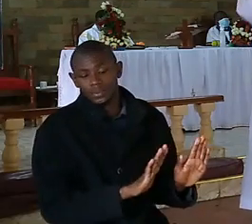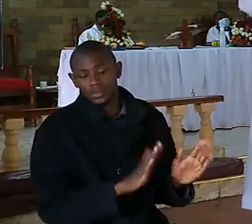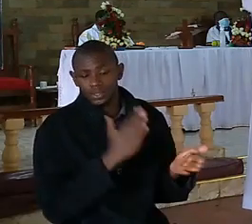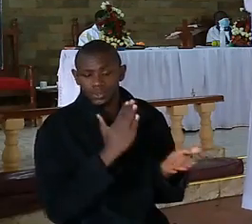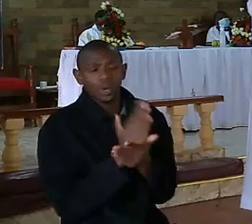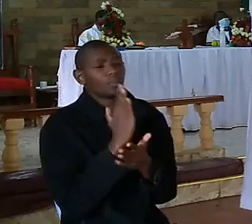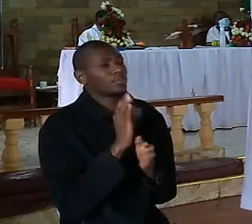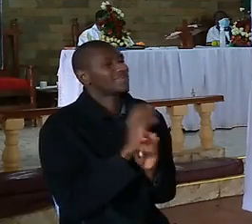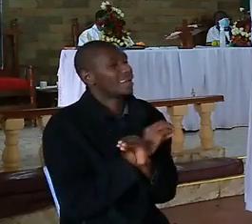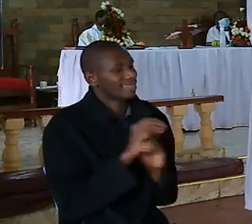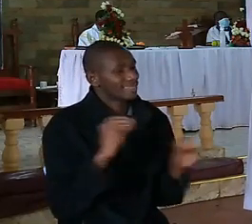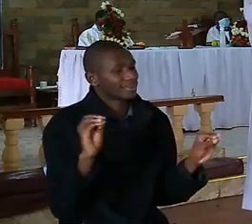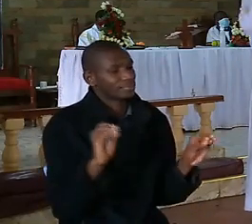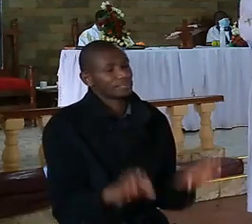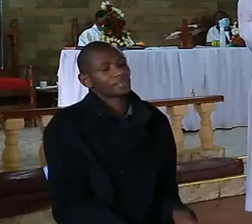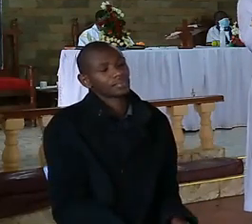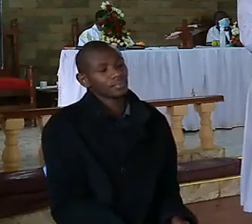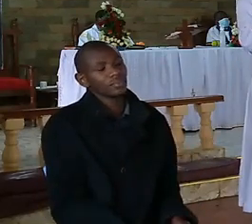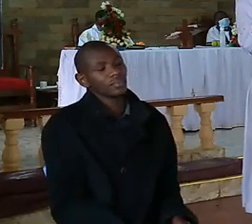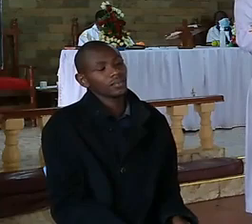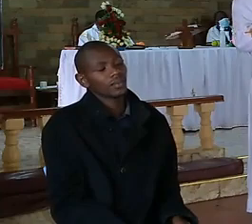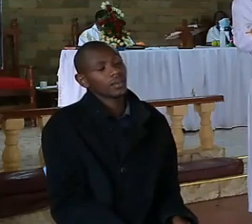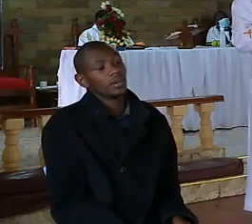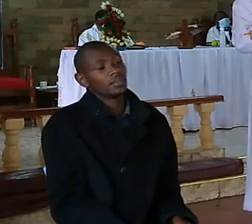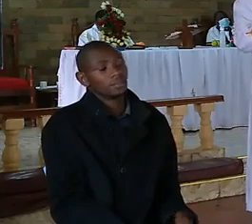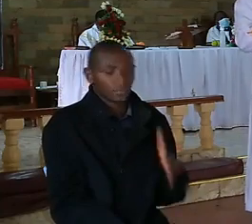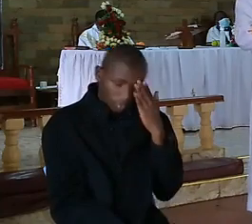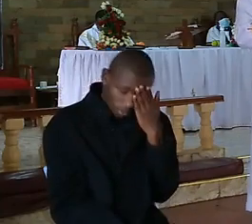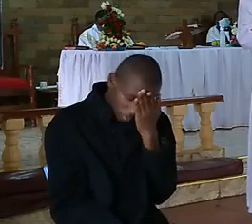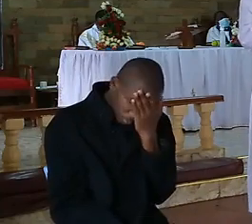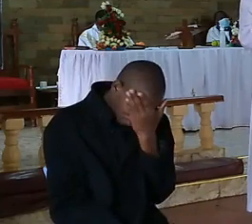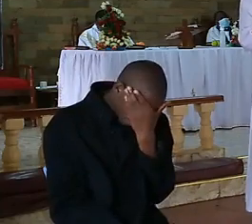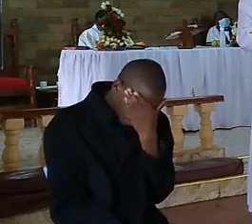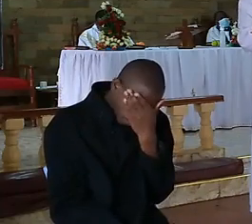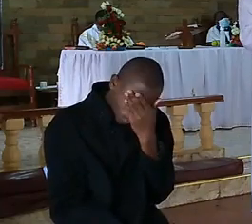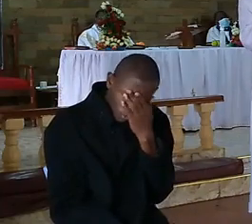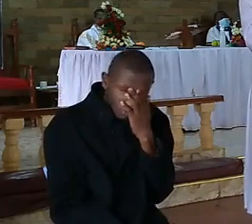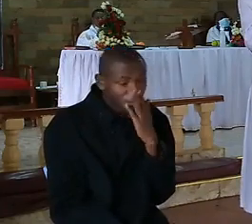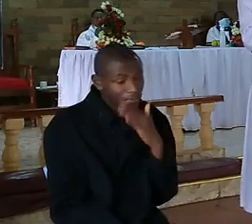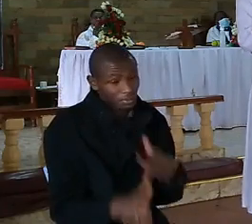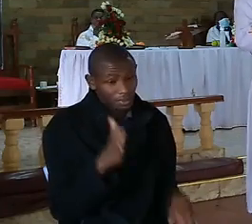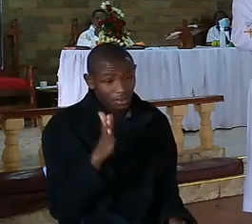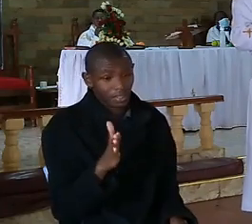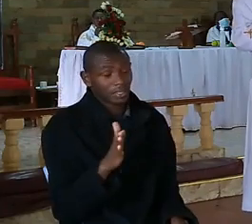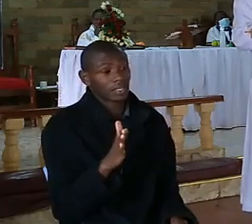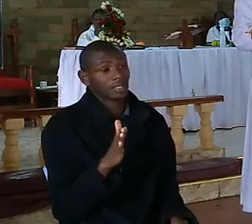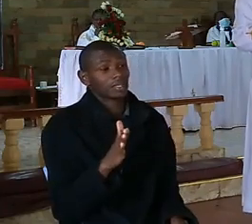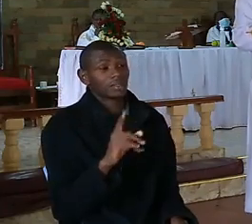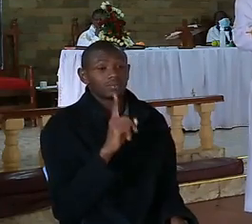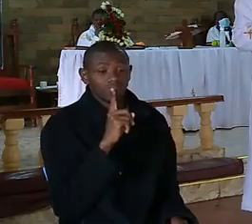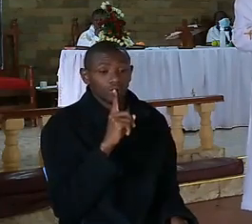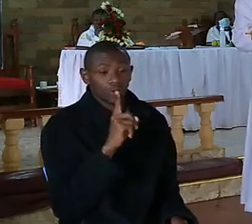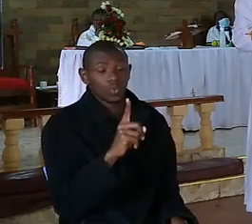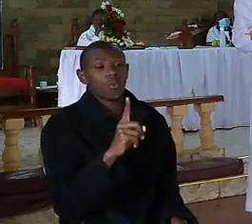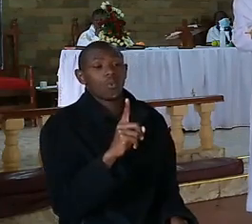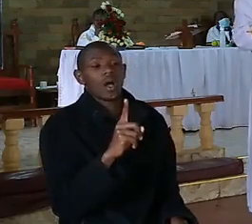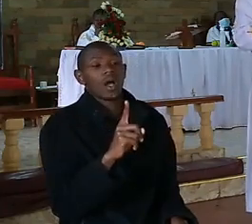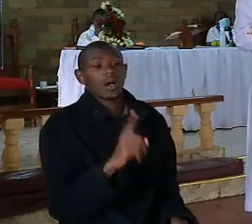guka gutugutethia ni maundu maria mangikorwo ungikorwo ukigerera and this he did agithiira mai